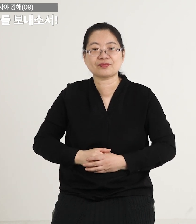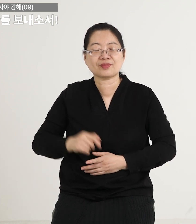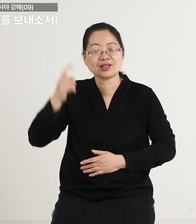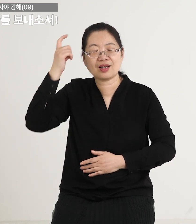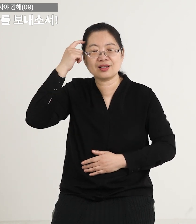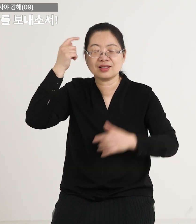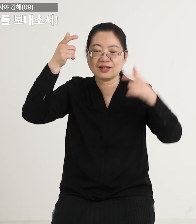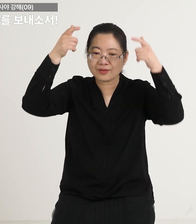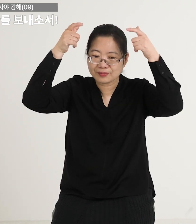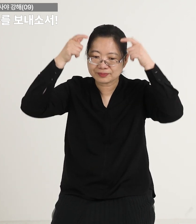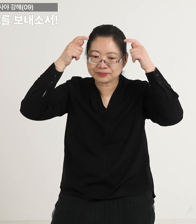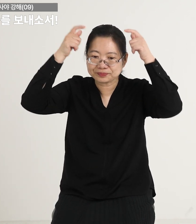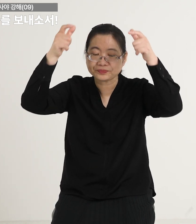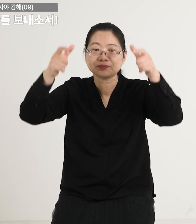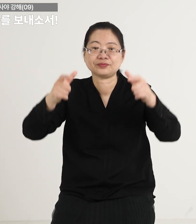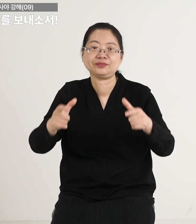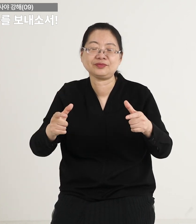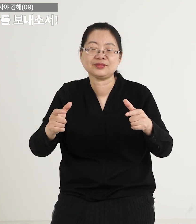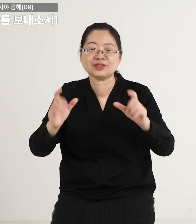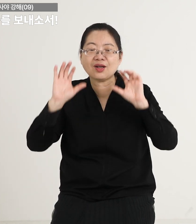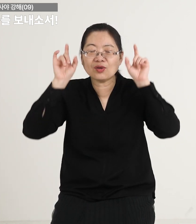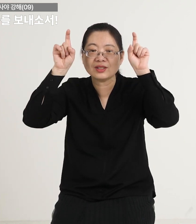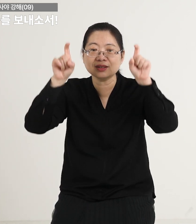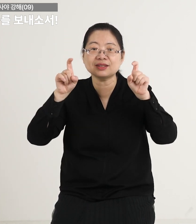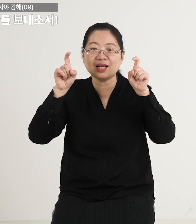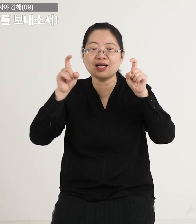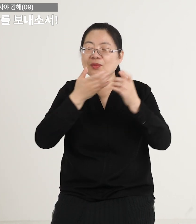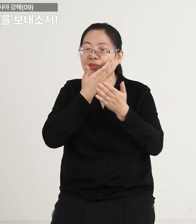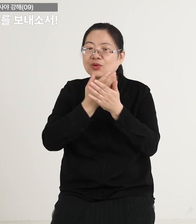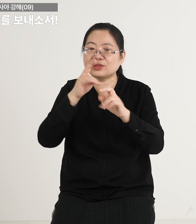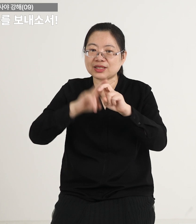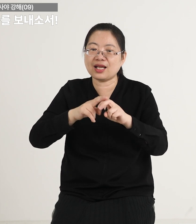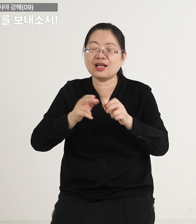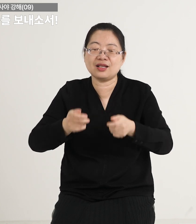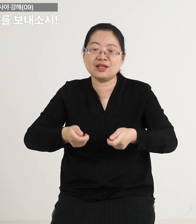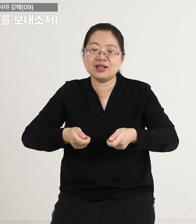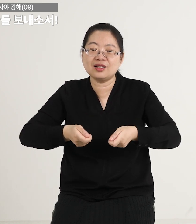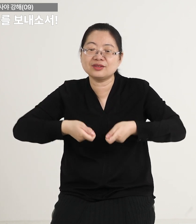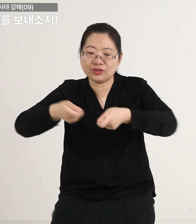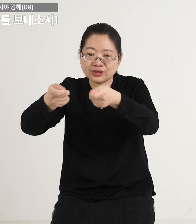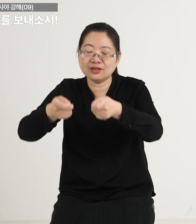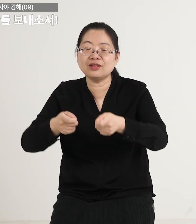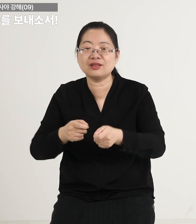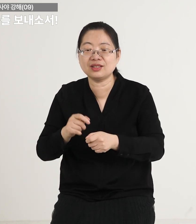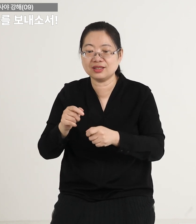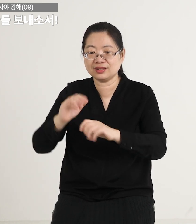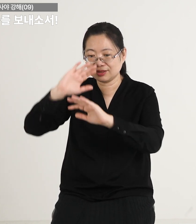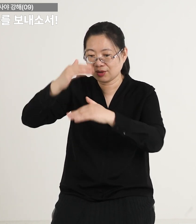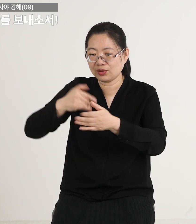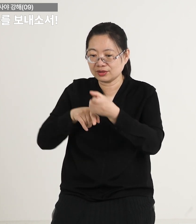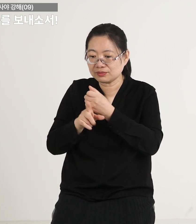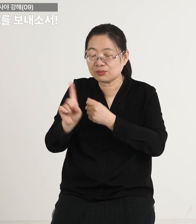썼던 면류관을 벗어서 어린 양 보좌에 던져요. 이게 무슨 뜻입니까?